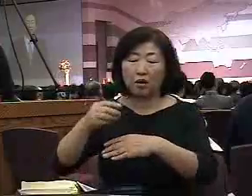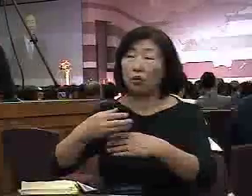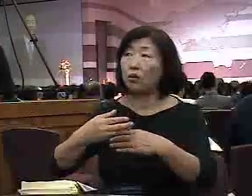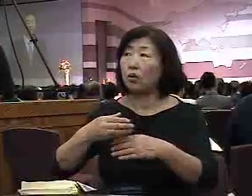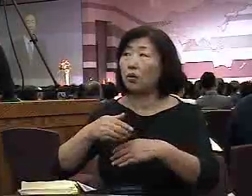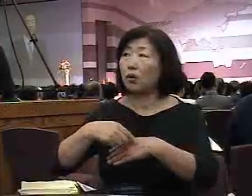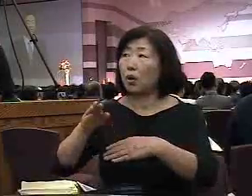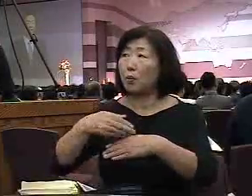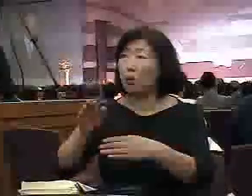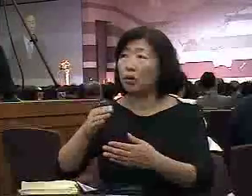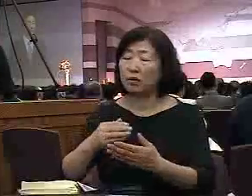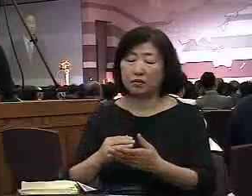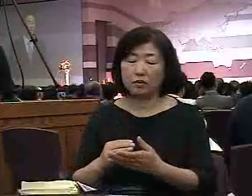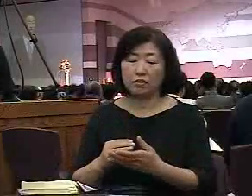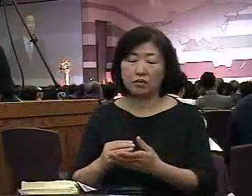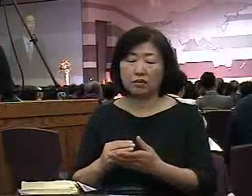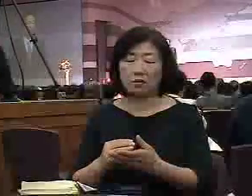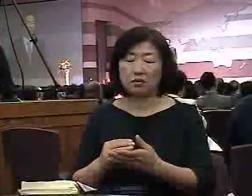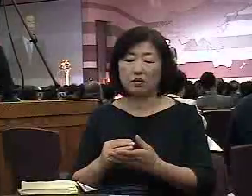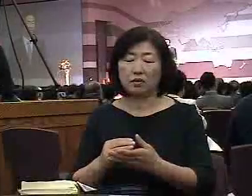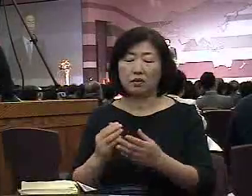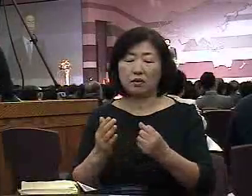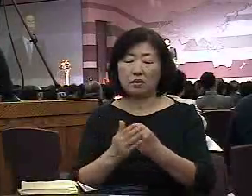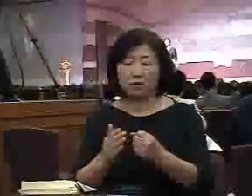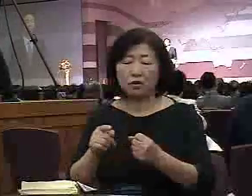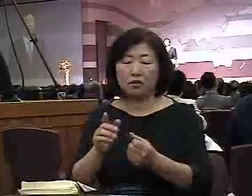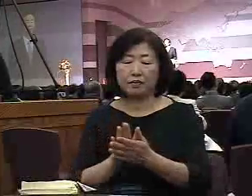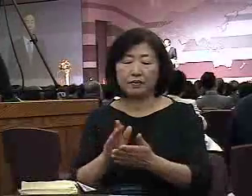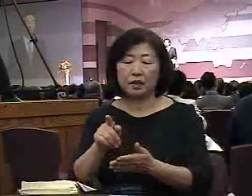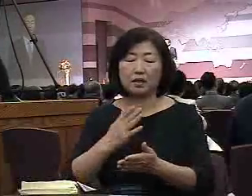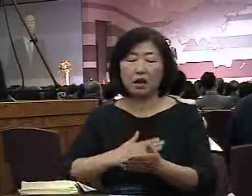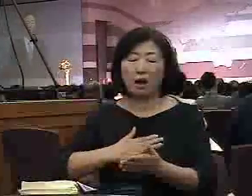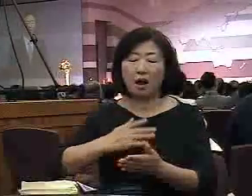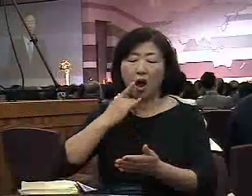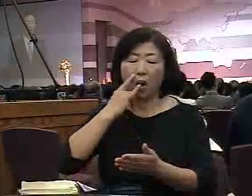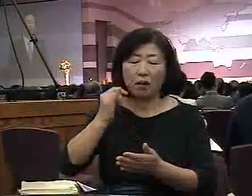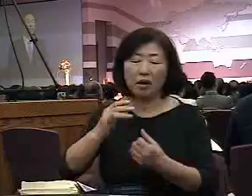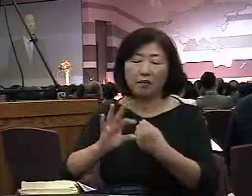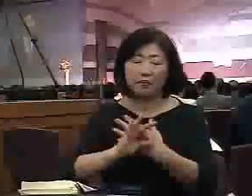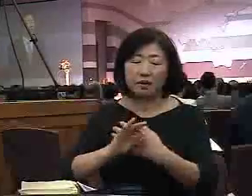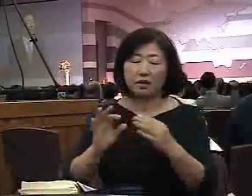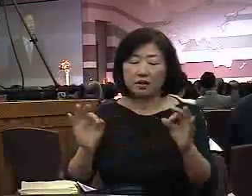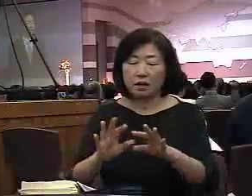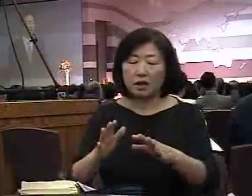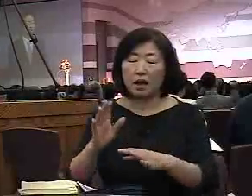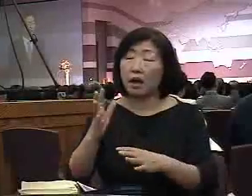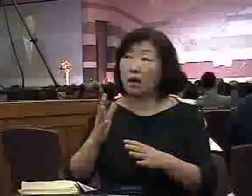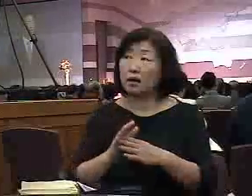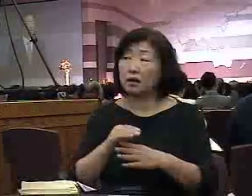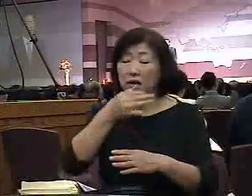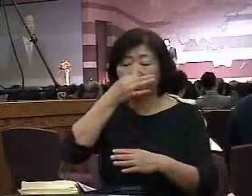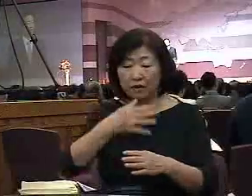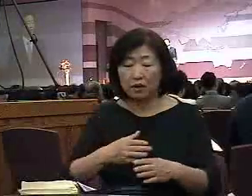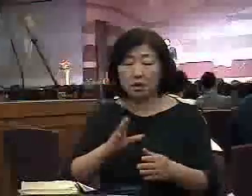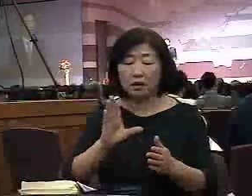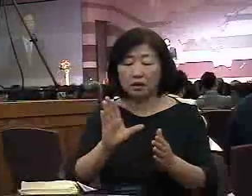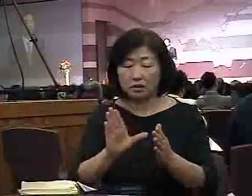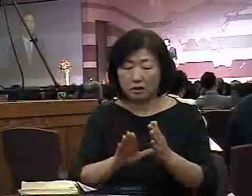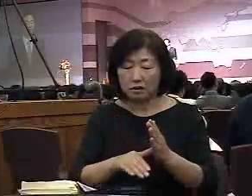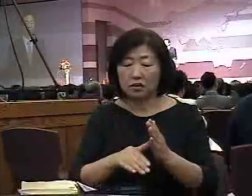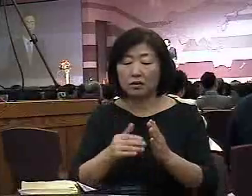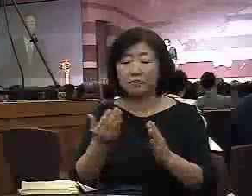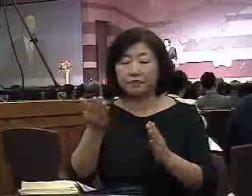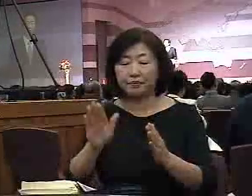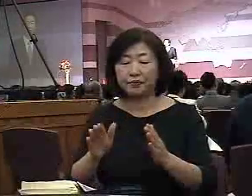배출하는 그런 기능을 하기 때문이라는 것입니다. 이것을 아는 엄마라면 잠시 아이가 그 때문에 힘들어한다고 할지라도